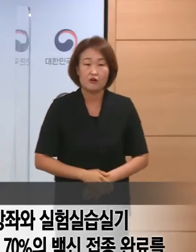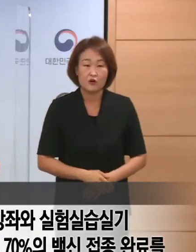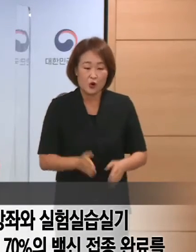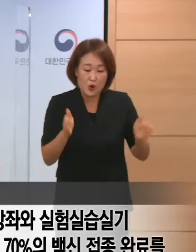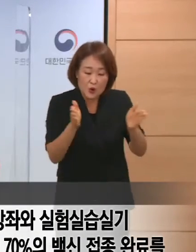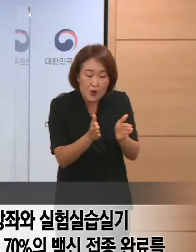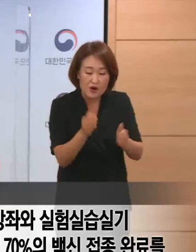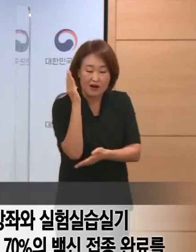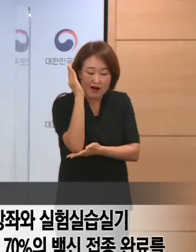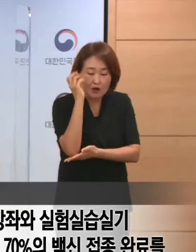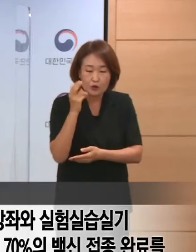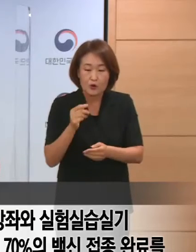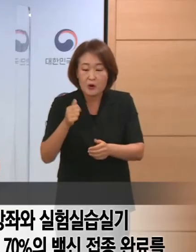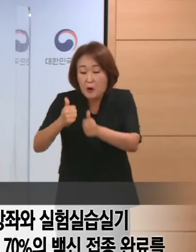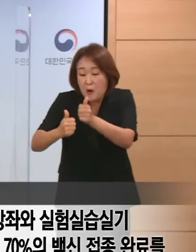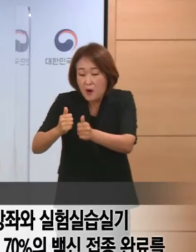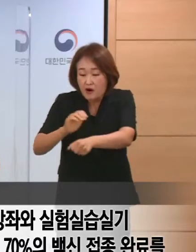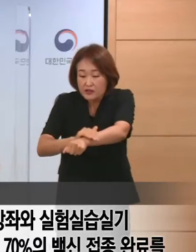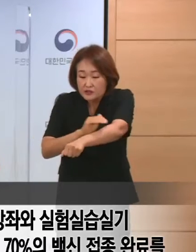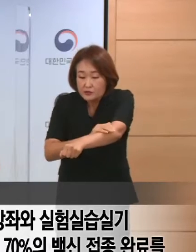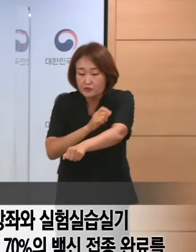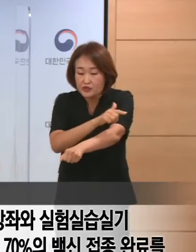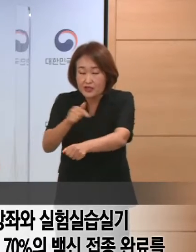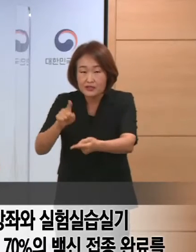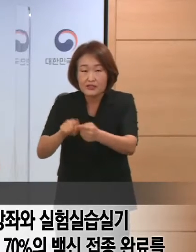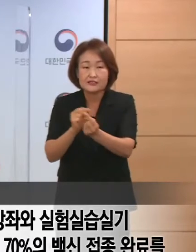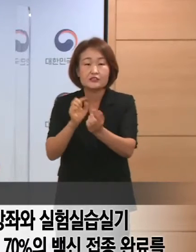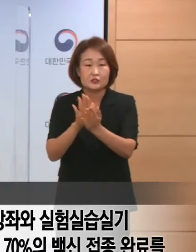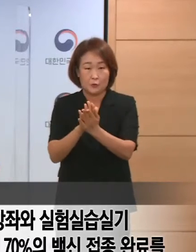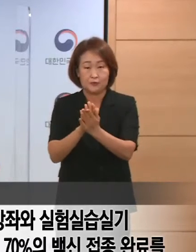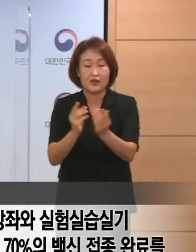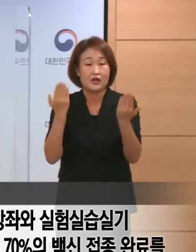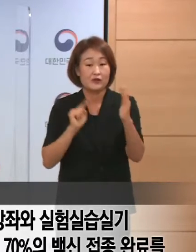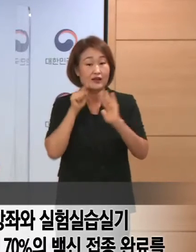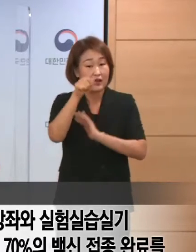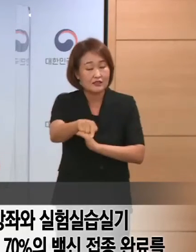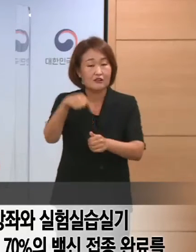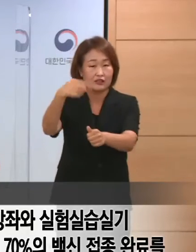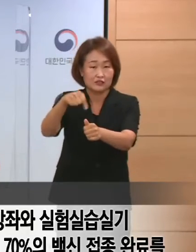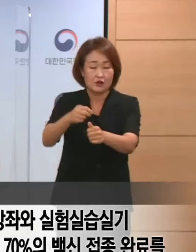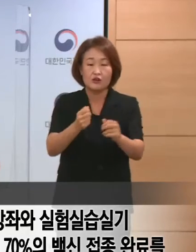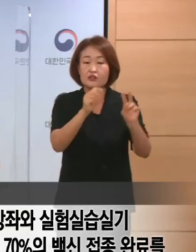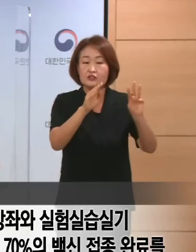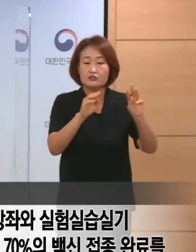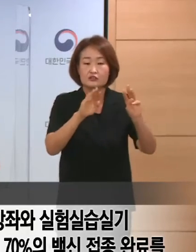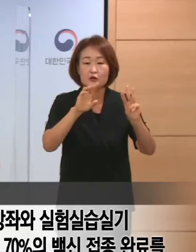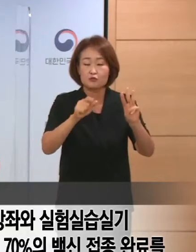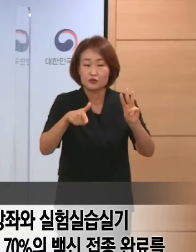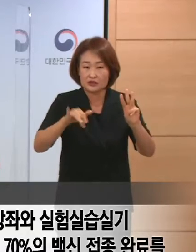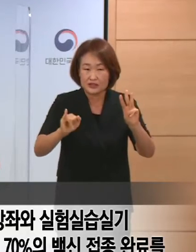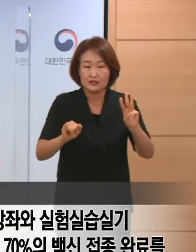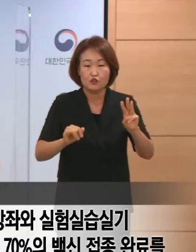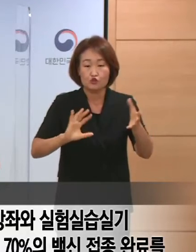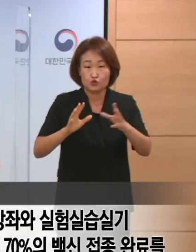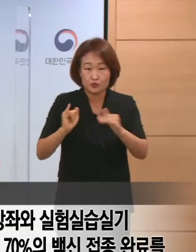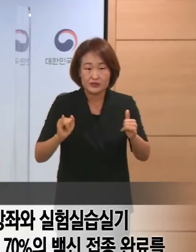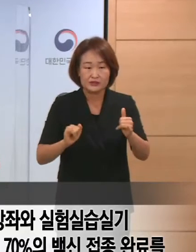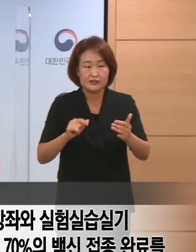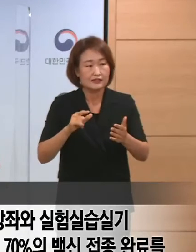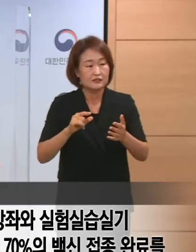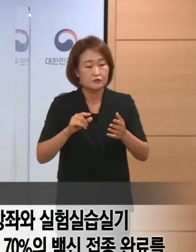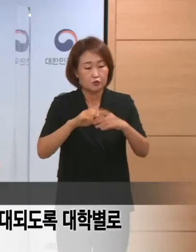강좌와 실험 실습 실기 강좌 를 대면 으로 운영하고 3분기 전국민 70% 의 백신